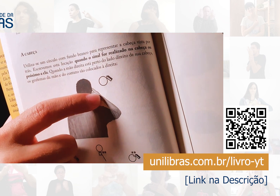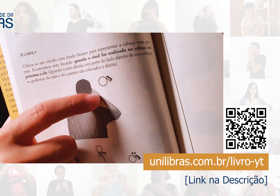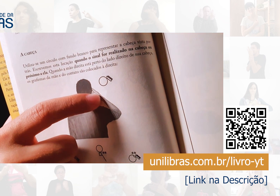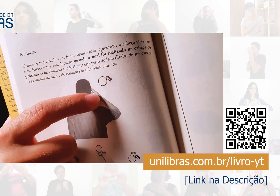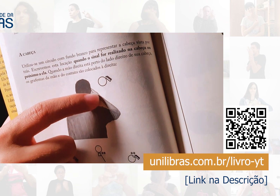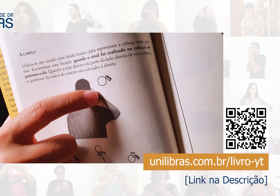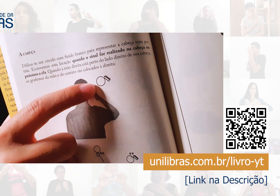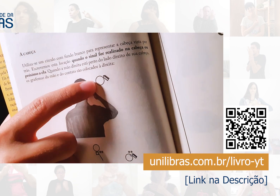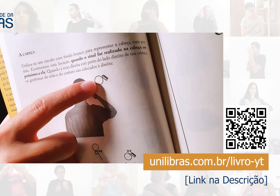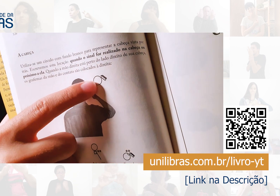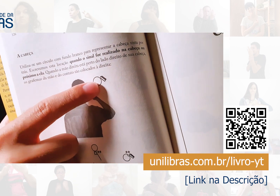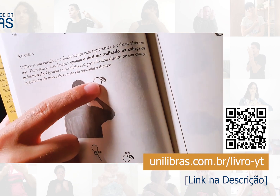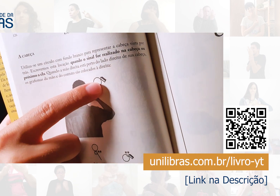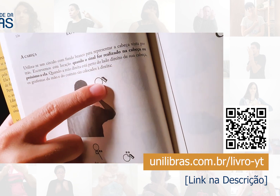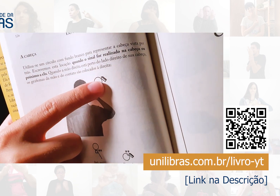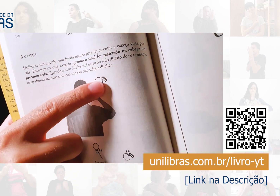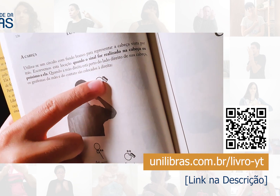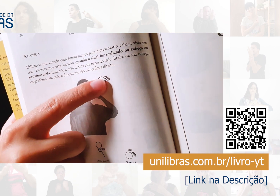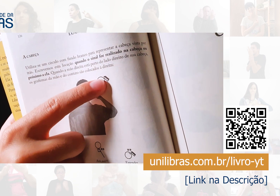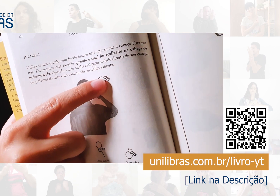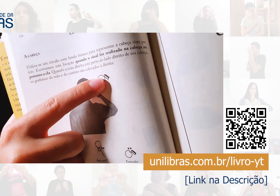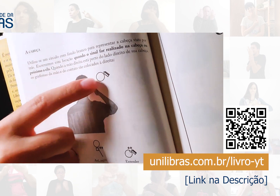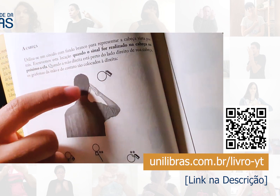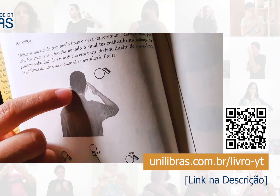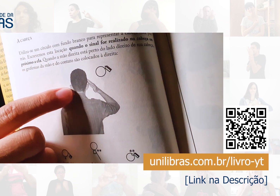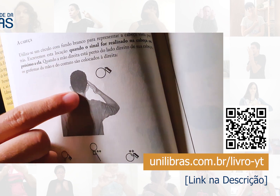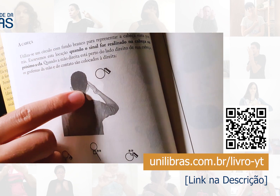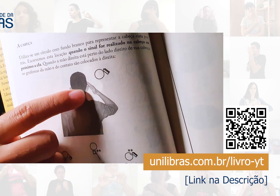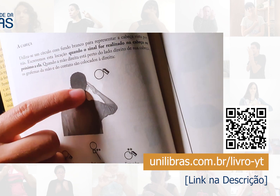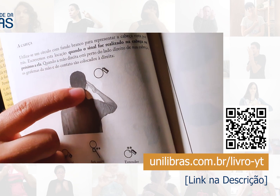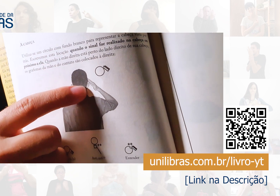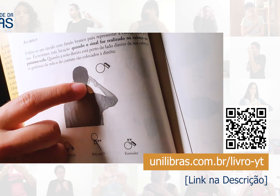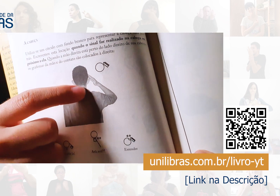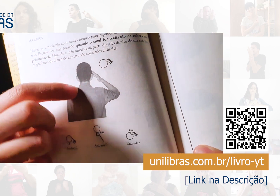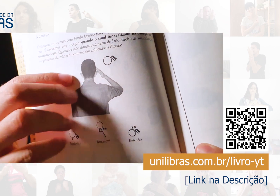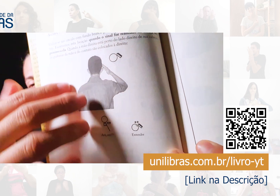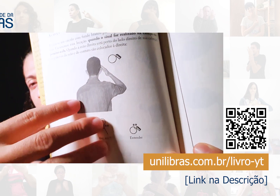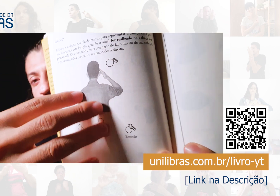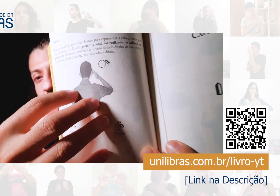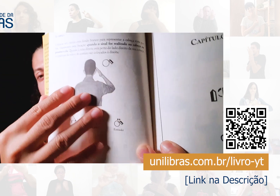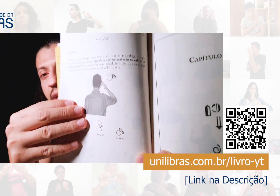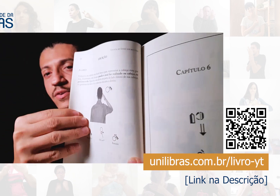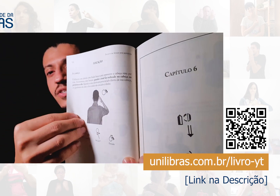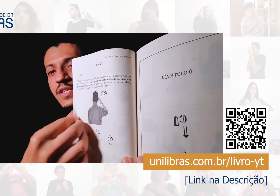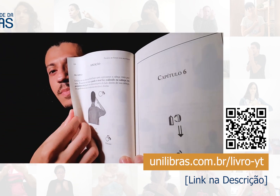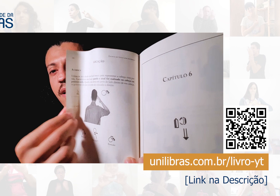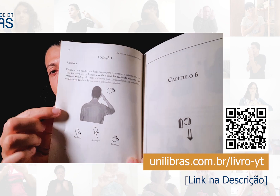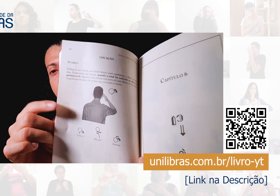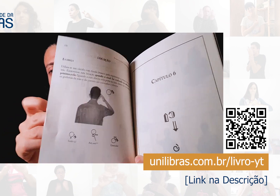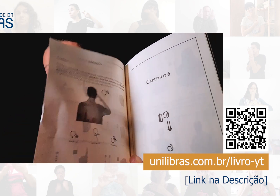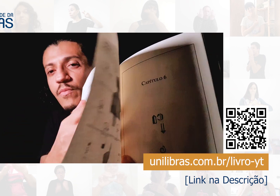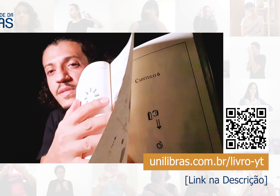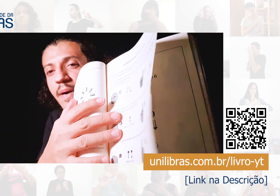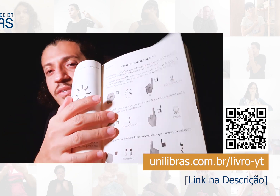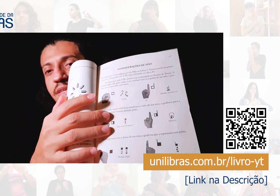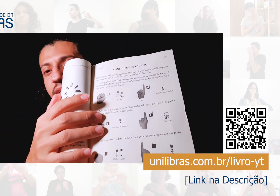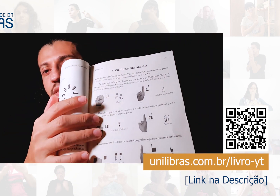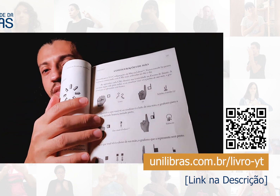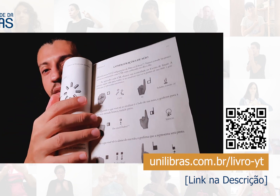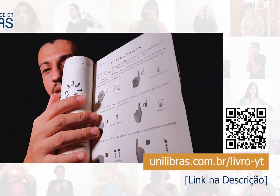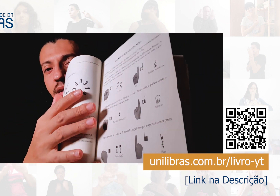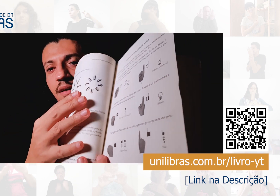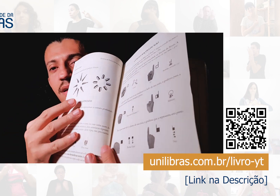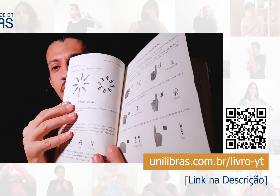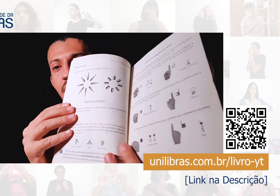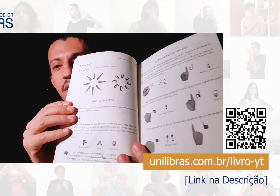a costa da mão aqui, as costas da mão, a parte branca representa a palma, que é justamente o que a Raquel já tinha explicado aqui, ó, algumas páginas